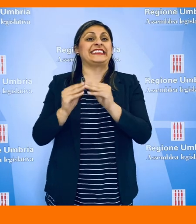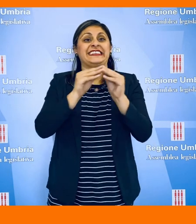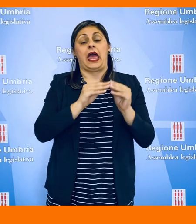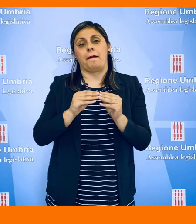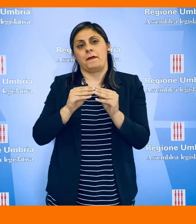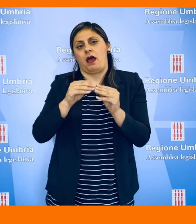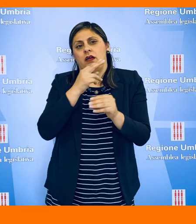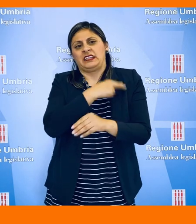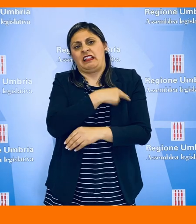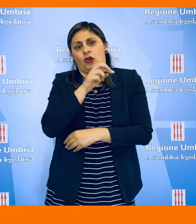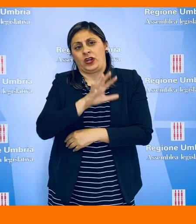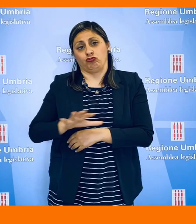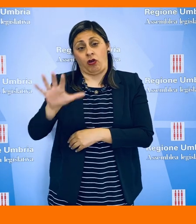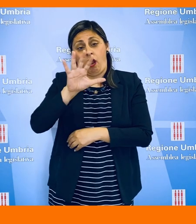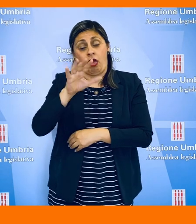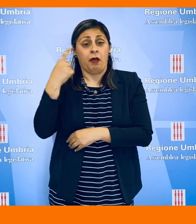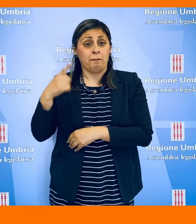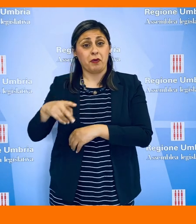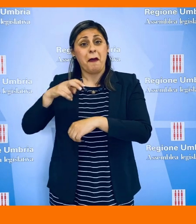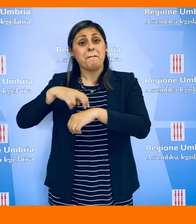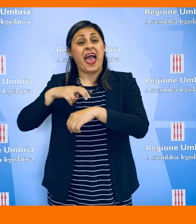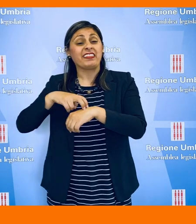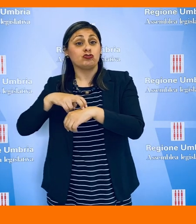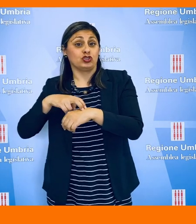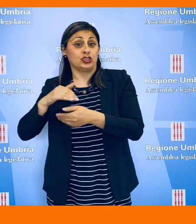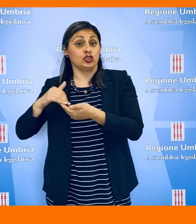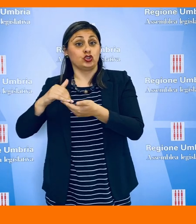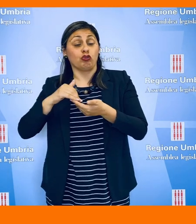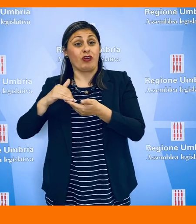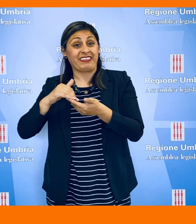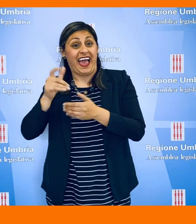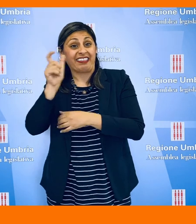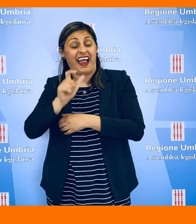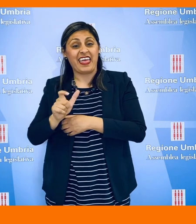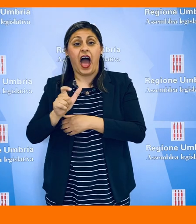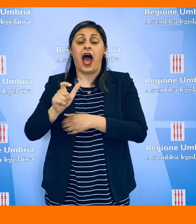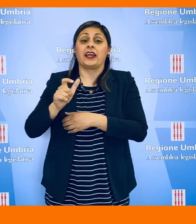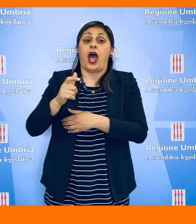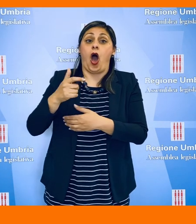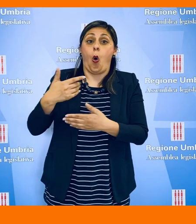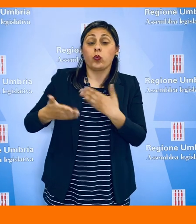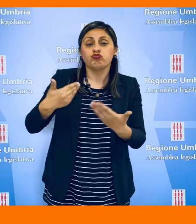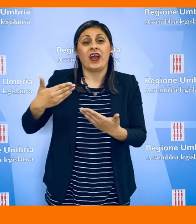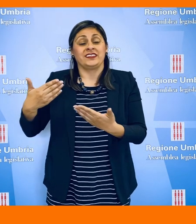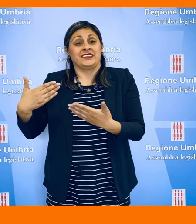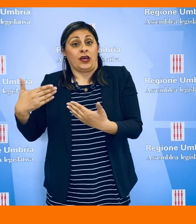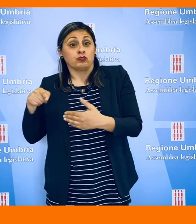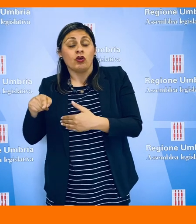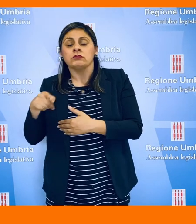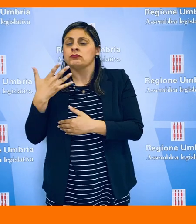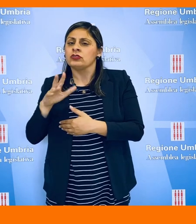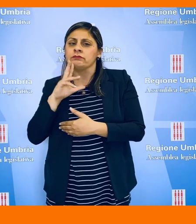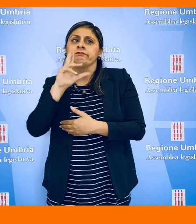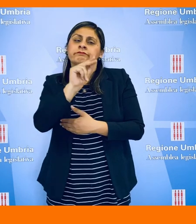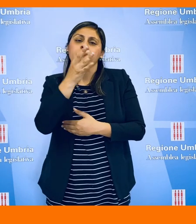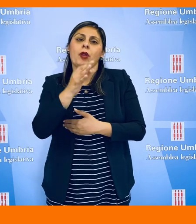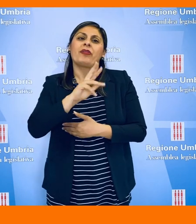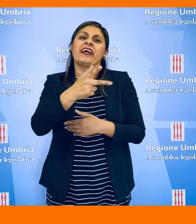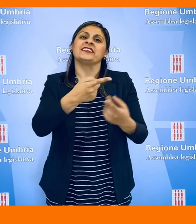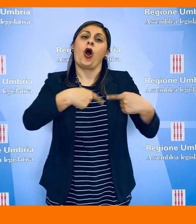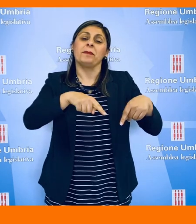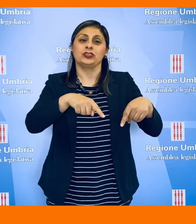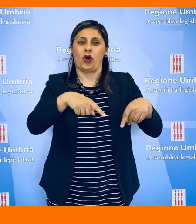solo alcune delle richieste che i medici della Società Italiana di Medicina d'Emergenza Urgenza hanno esposto ai membri della terza